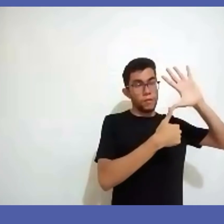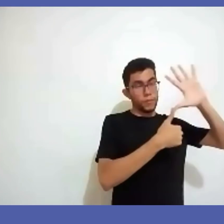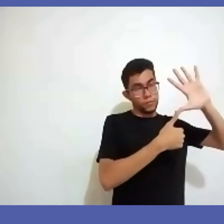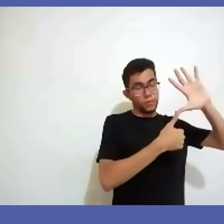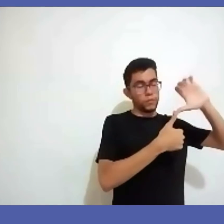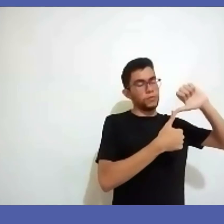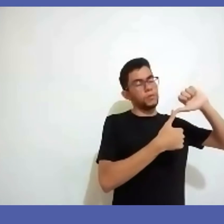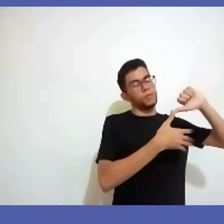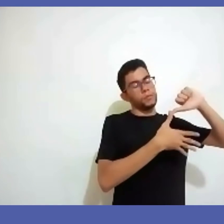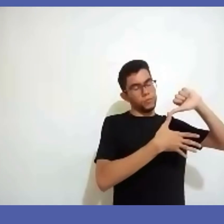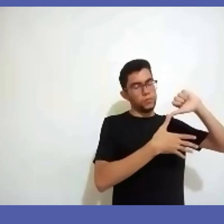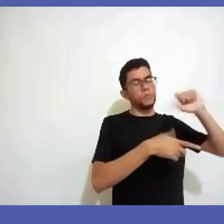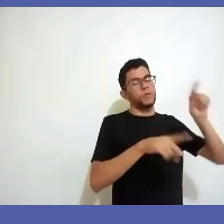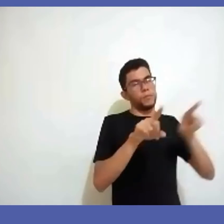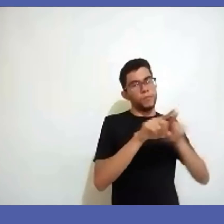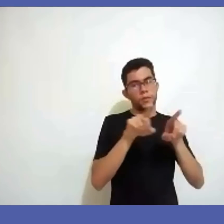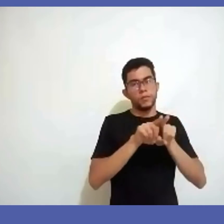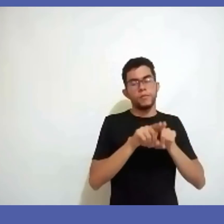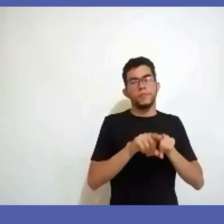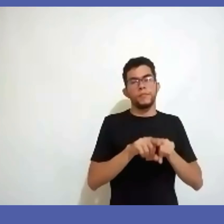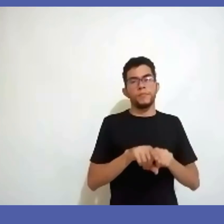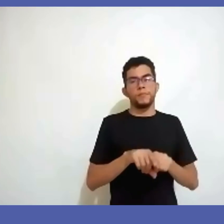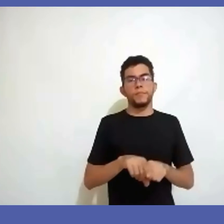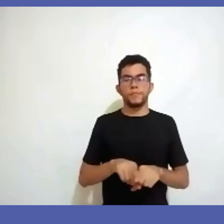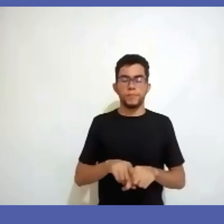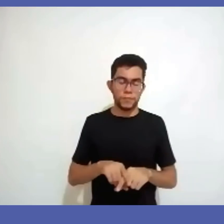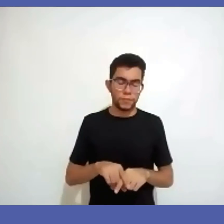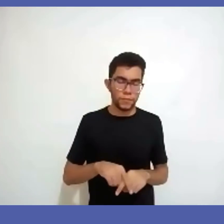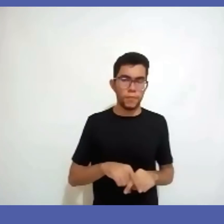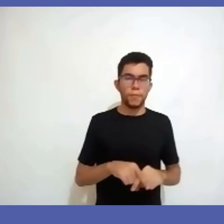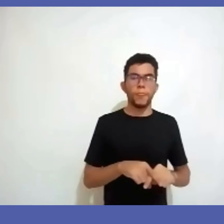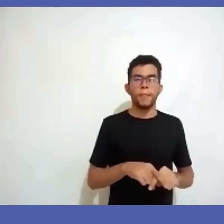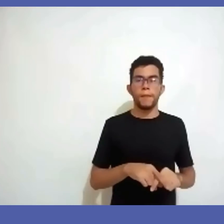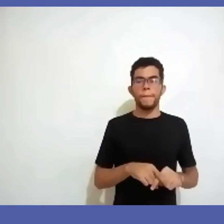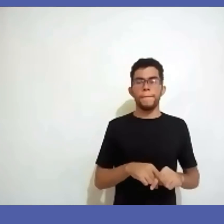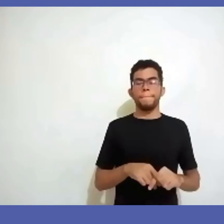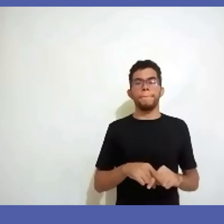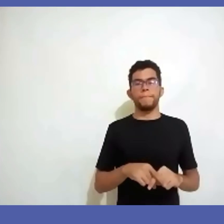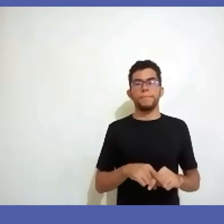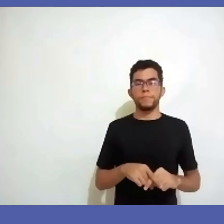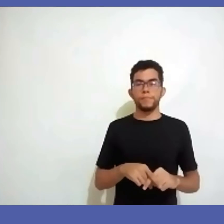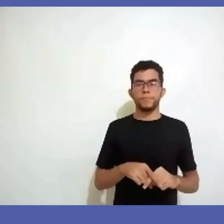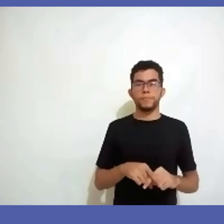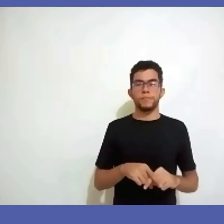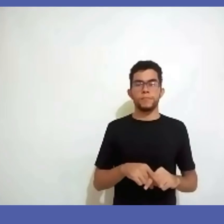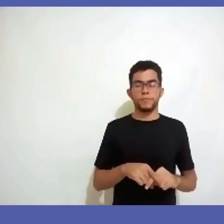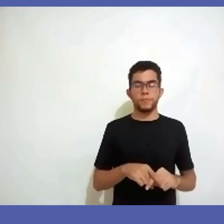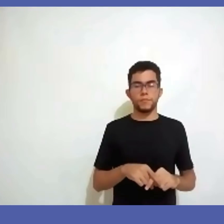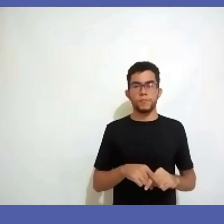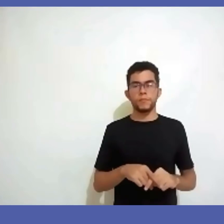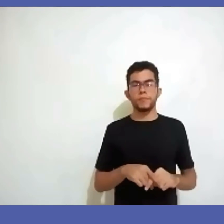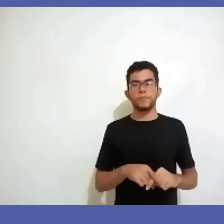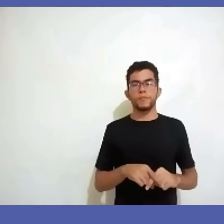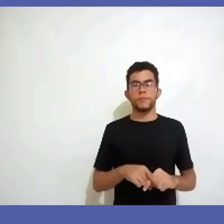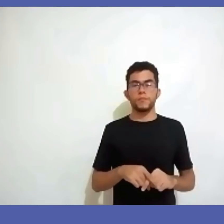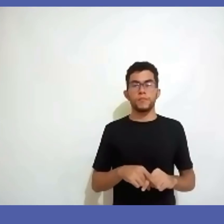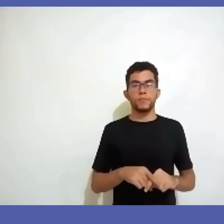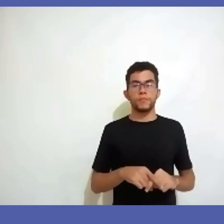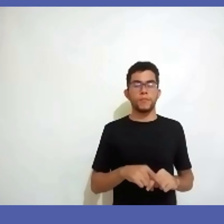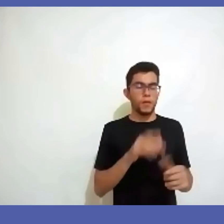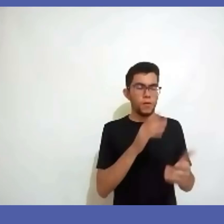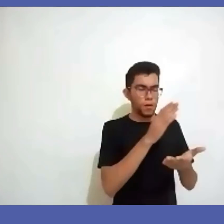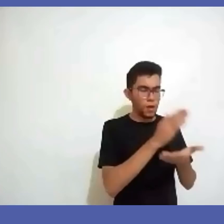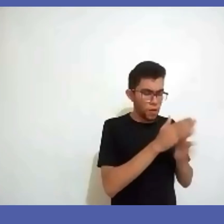na Etiópia eles são conhecidos como Beta Israel, tá? Então, durante